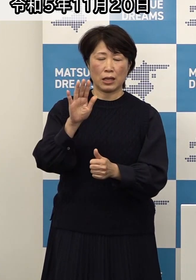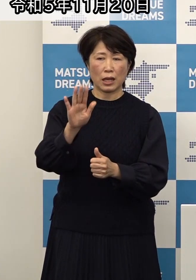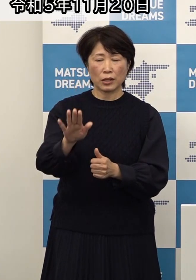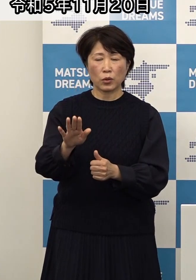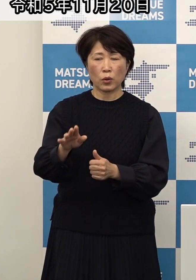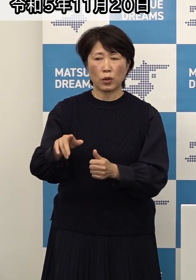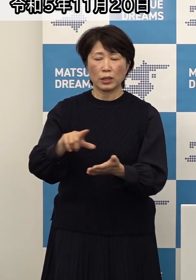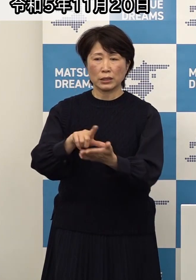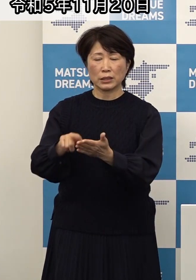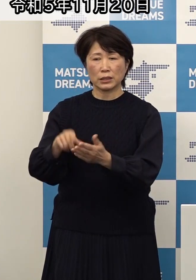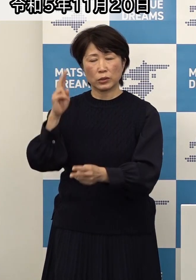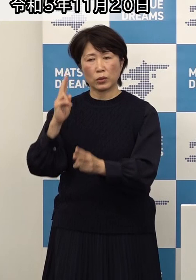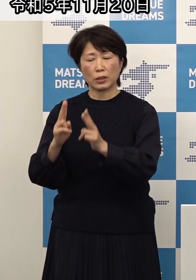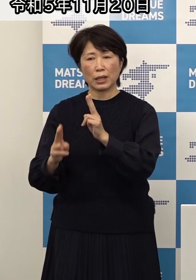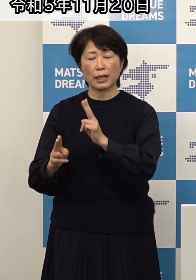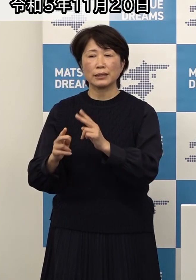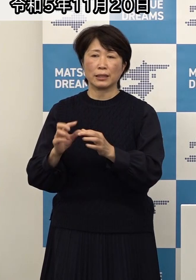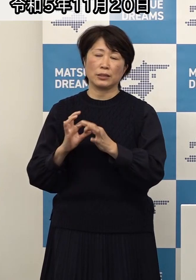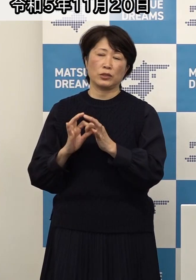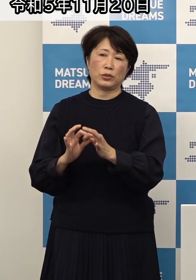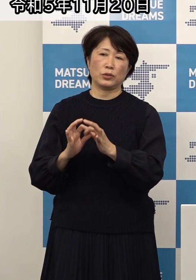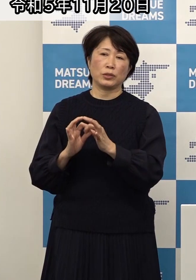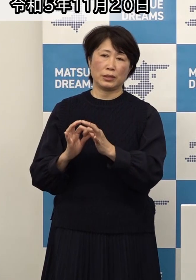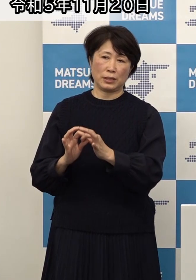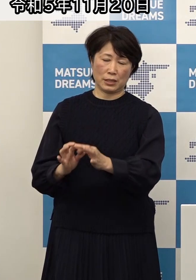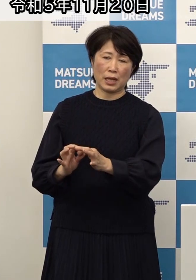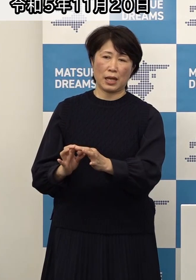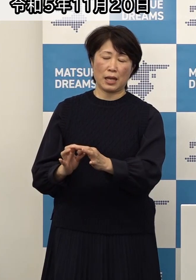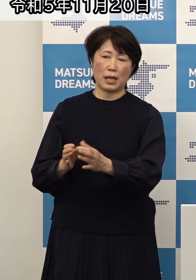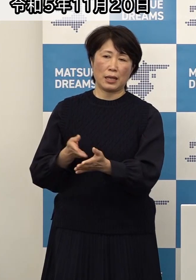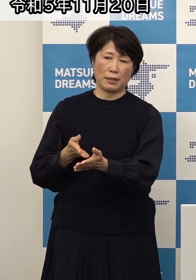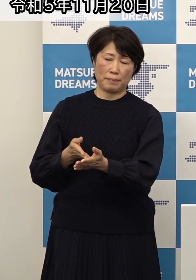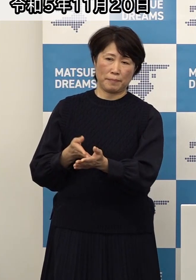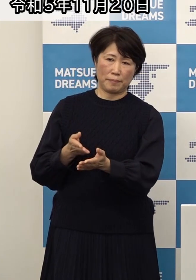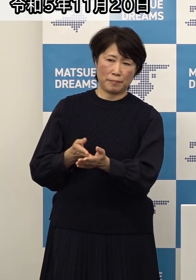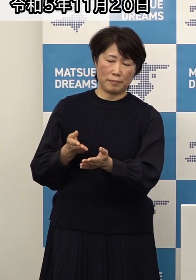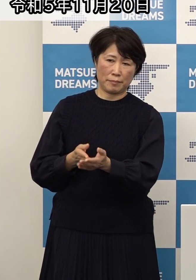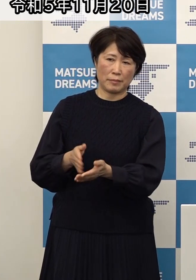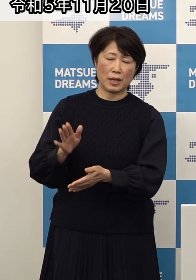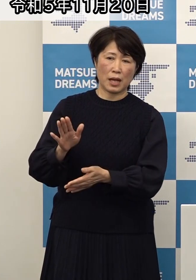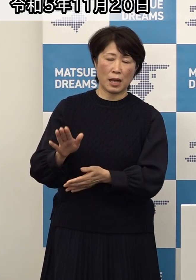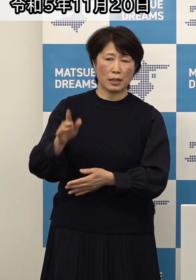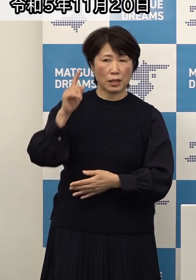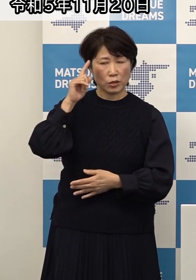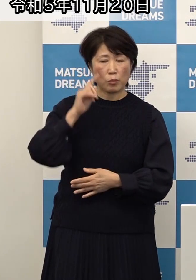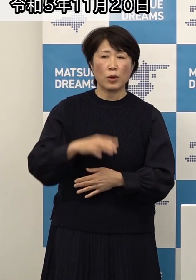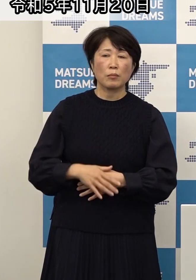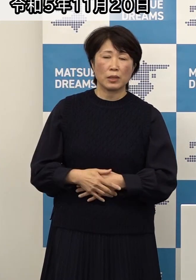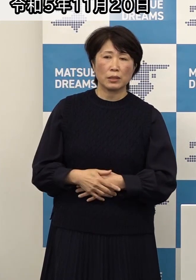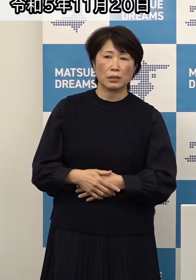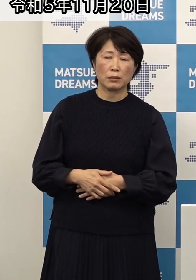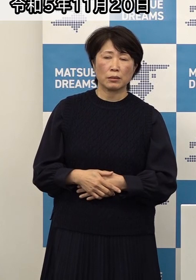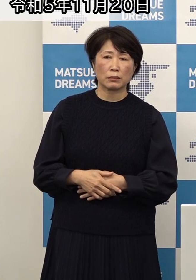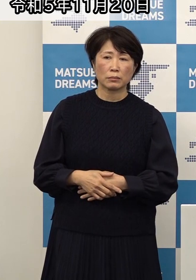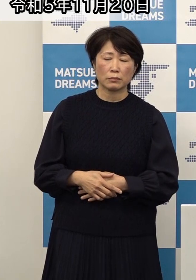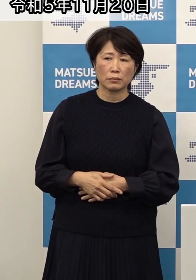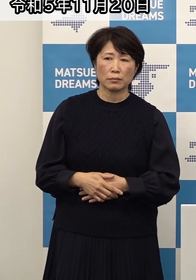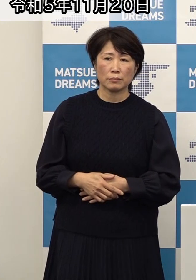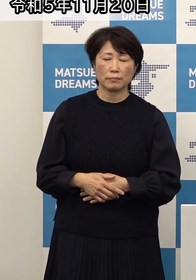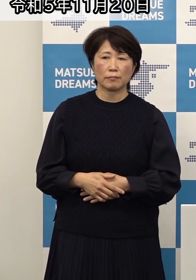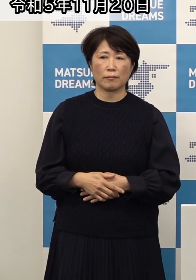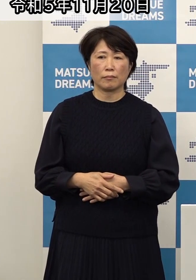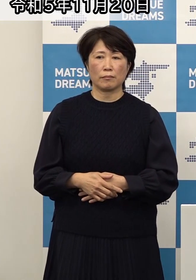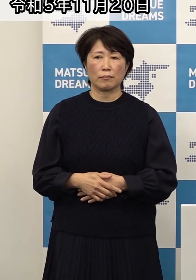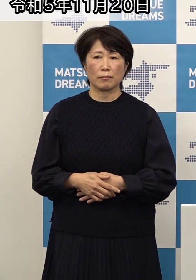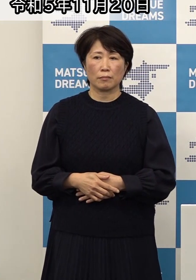さん の, 手助けがないとこれまでやってこれなかったというところについてはリクエストをしたいというふうに、はい、おっしゃってたかと思うん